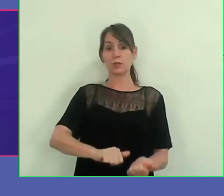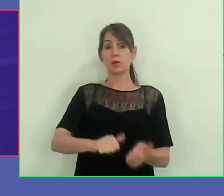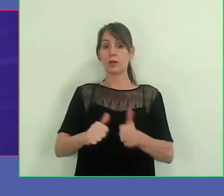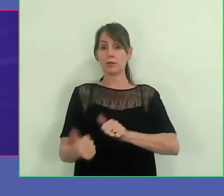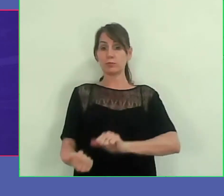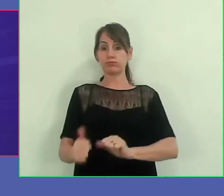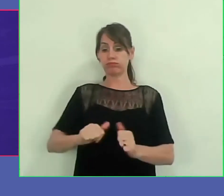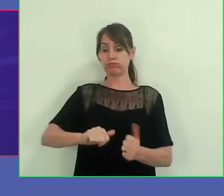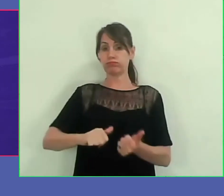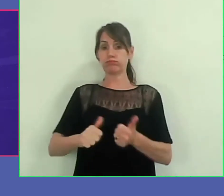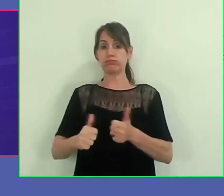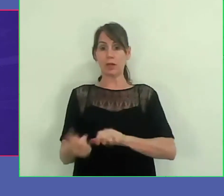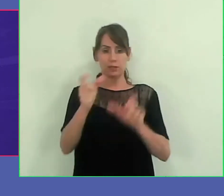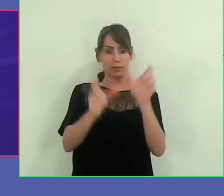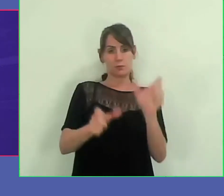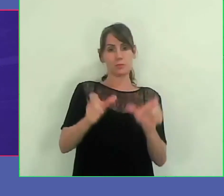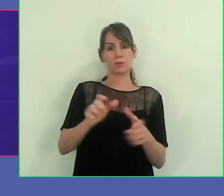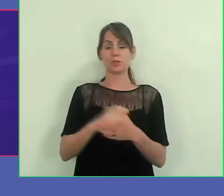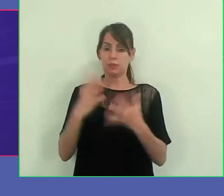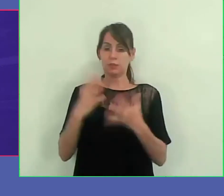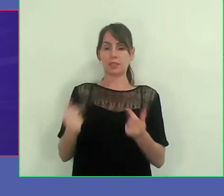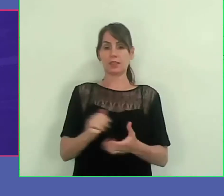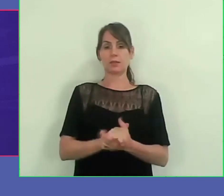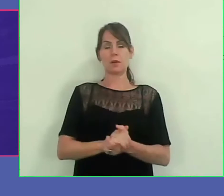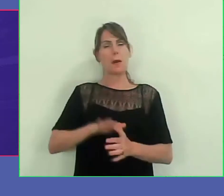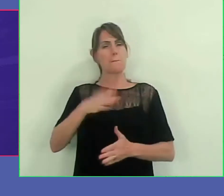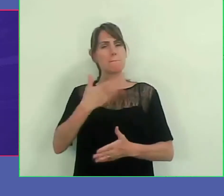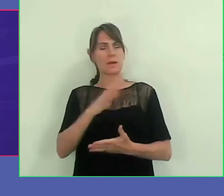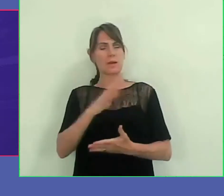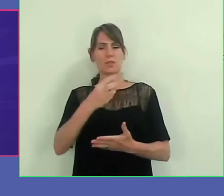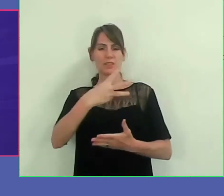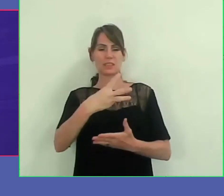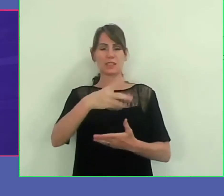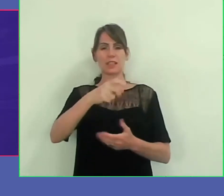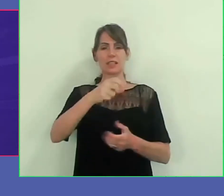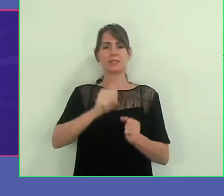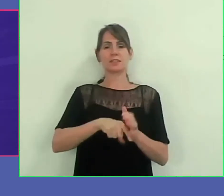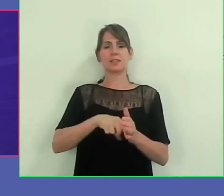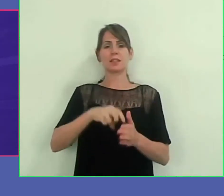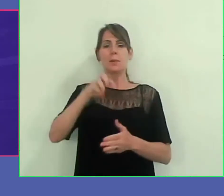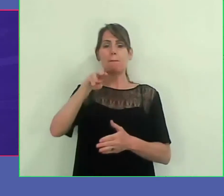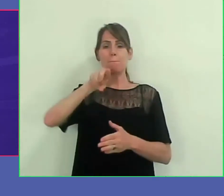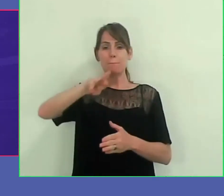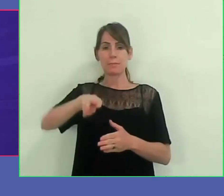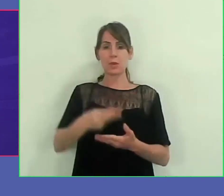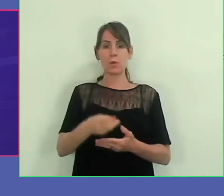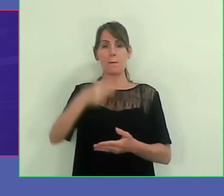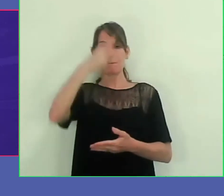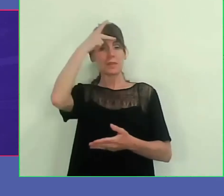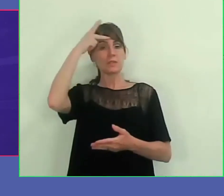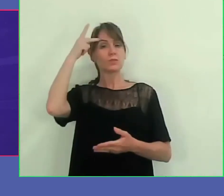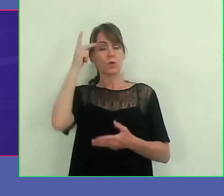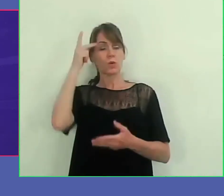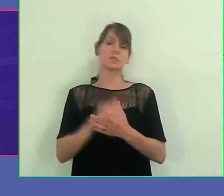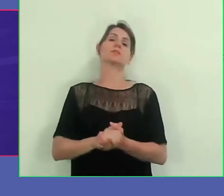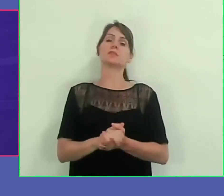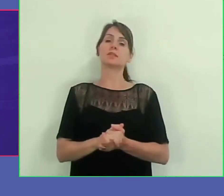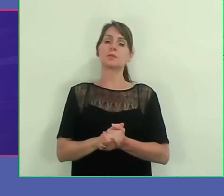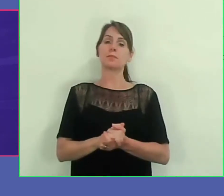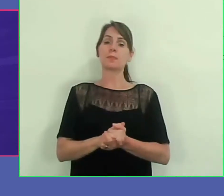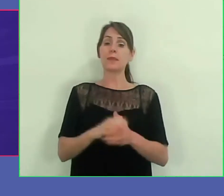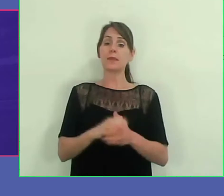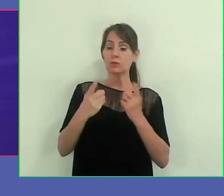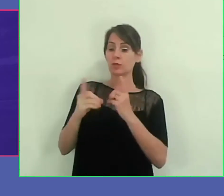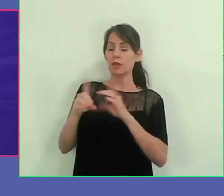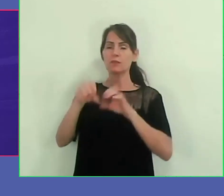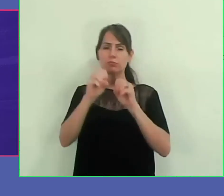quase 3.000 pessoas. E 42, e perseveravam na doutrina dos apóstolos, no ensinamento